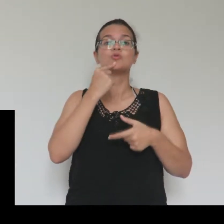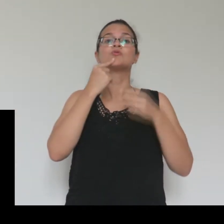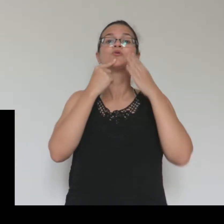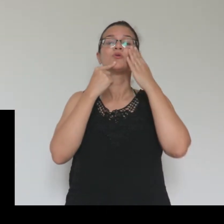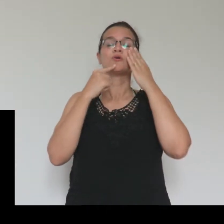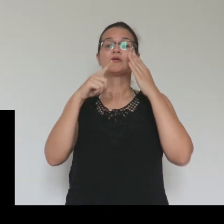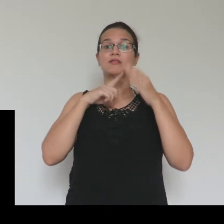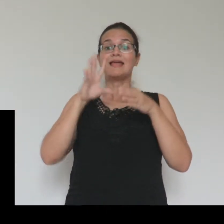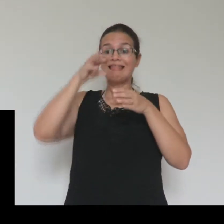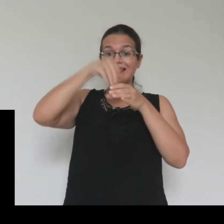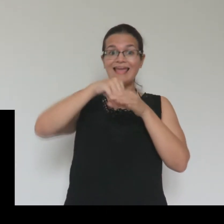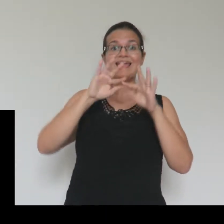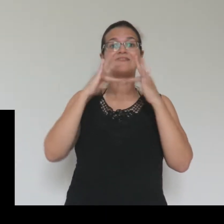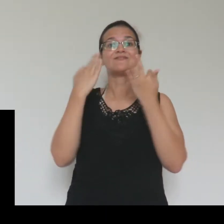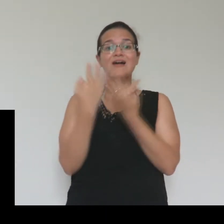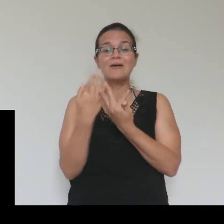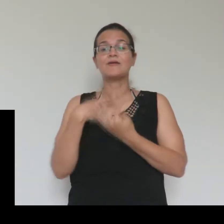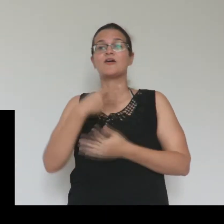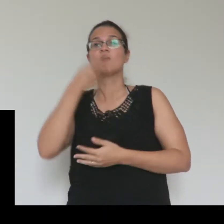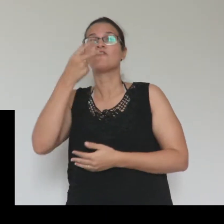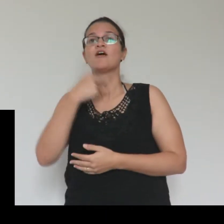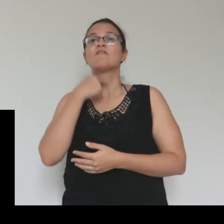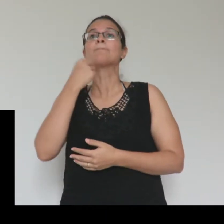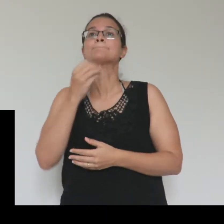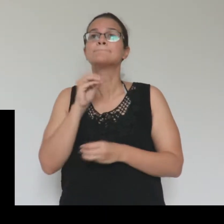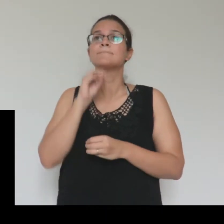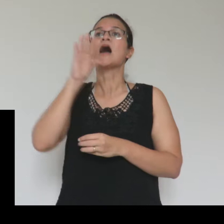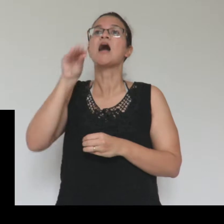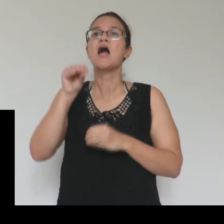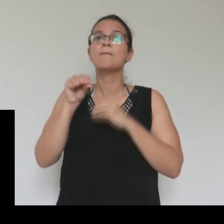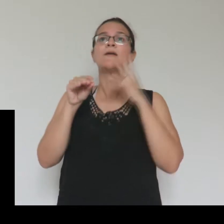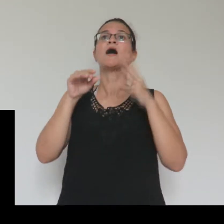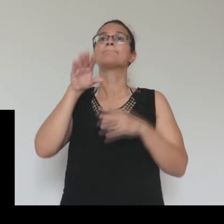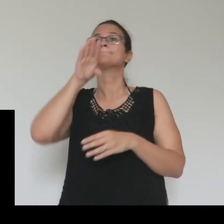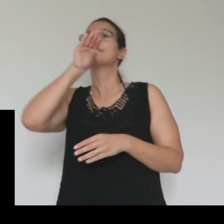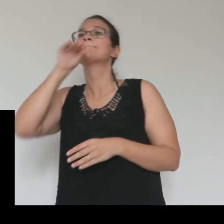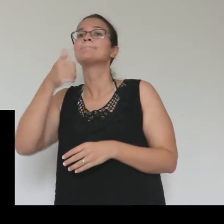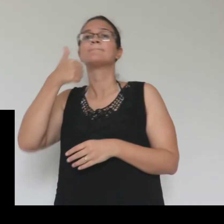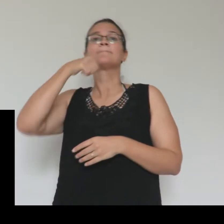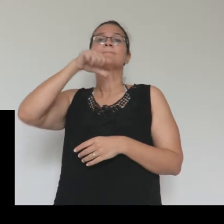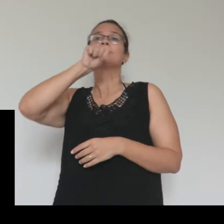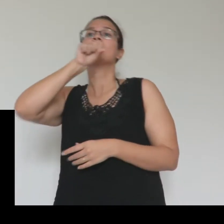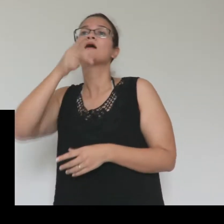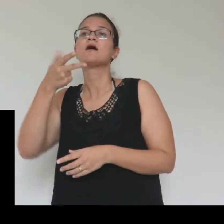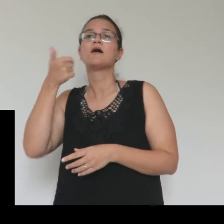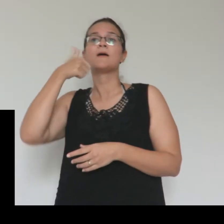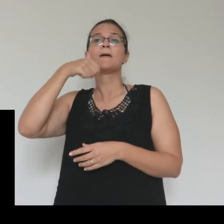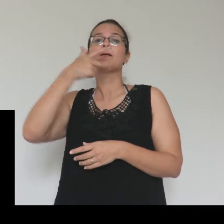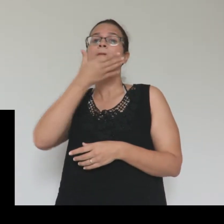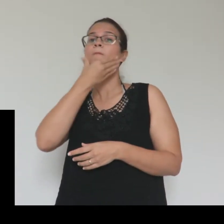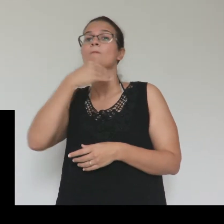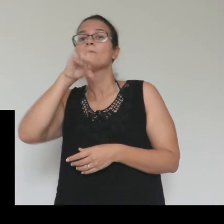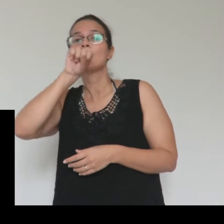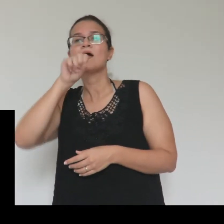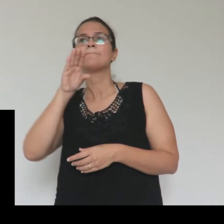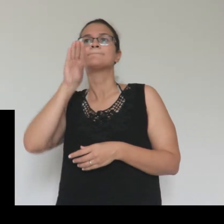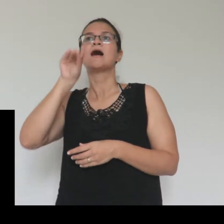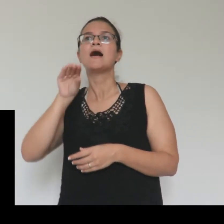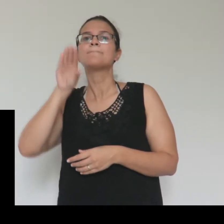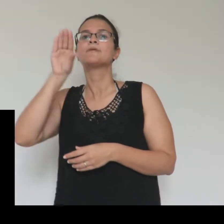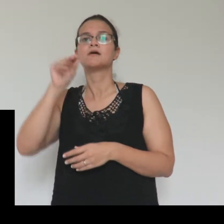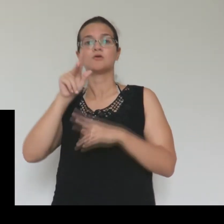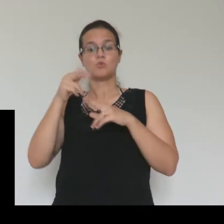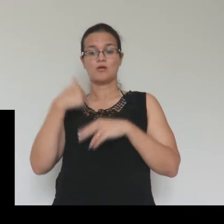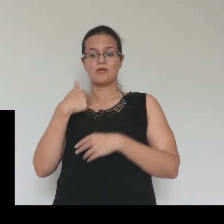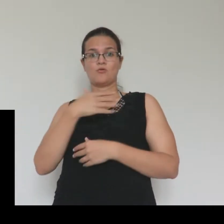família, ele fica soltando alguns sons, falando mamãe, pai, igual o meu nome. Meu nome é Tábio, eu